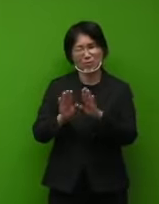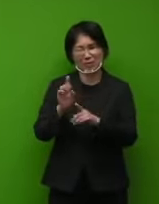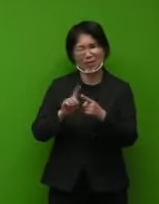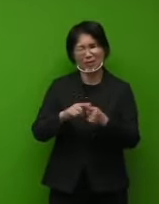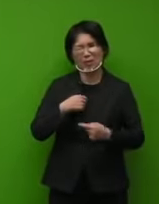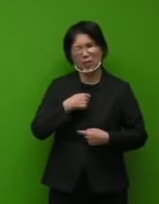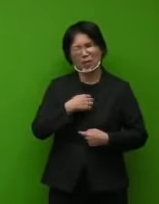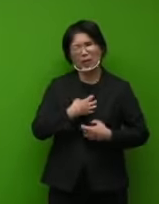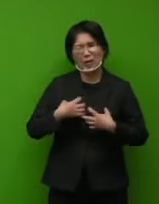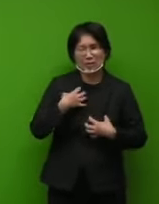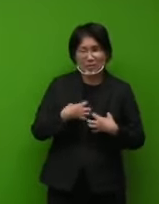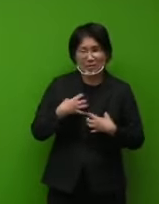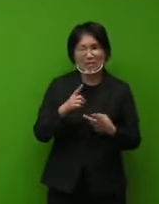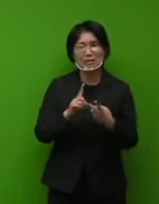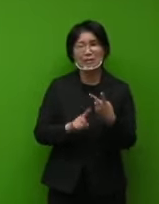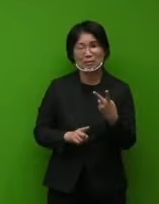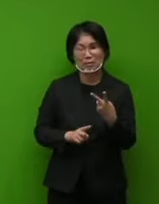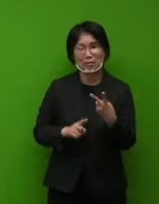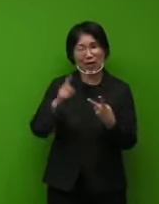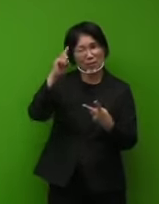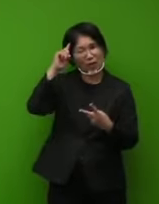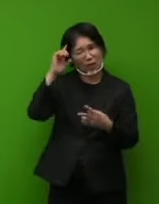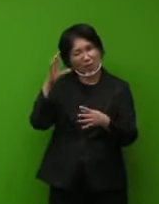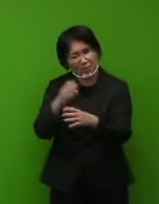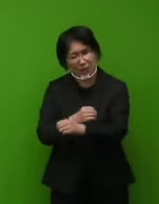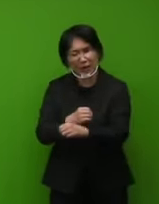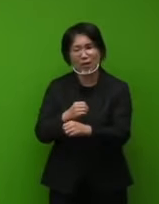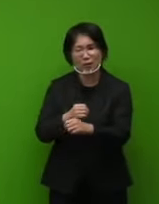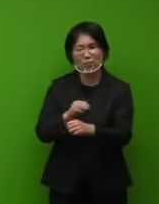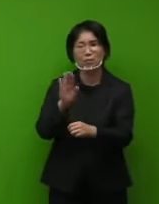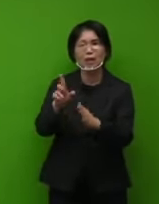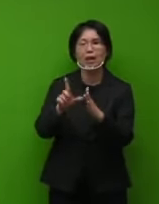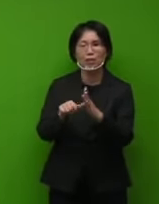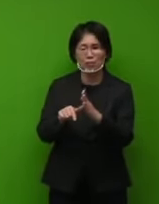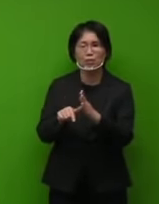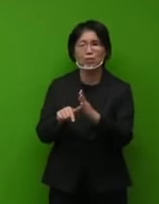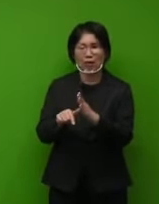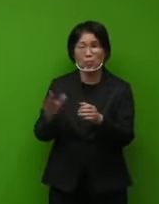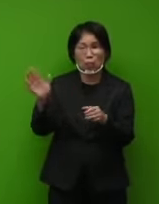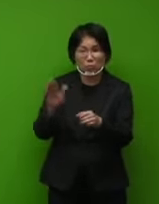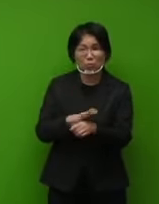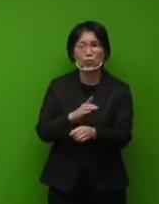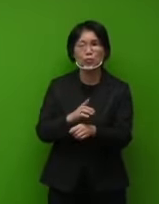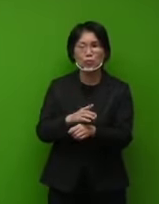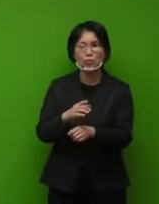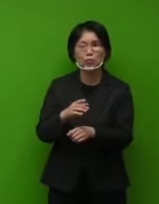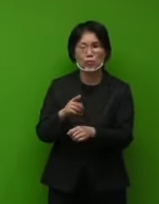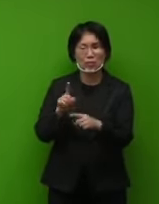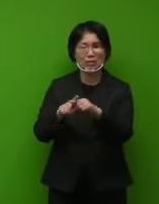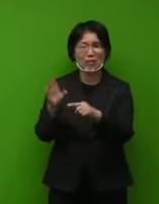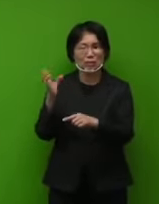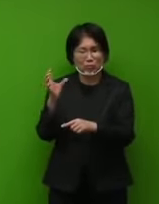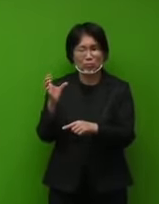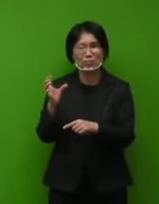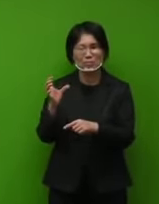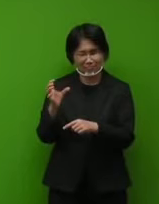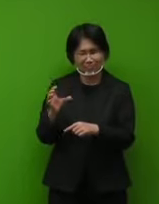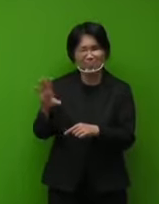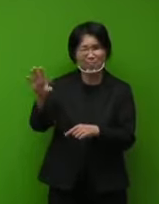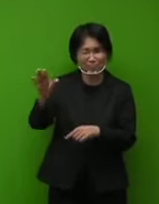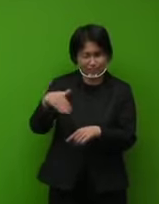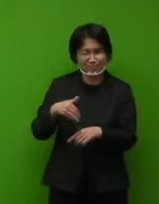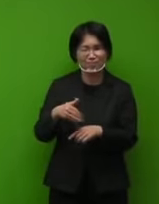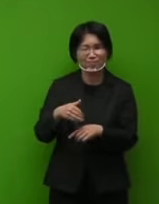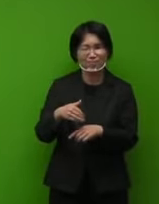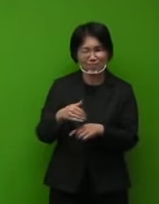苦しいとかですね、意識の障害があるというような場合は、躊躇なく、救急外来、救急車を使っていただ